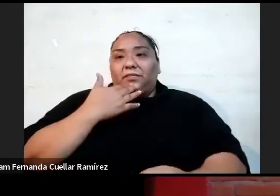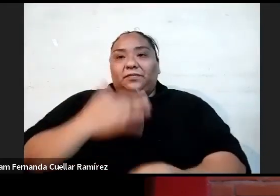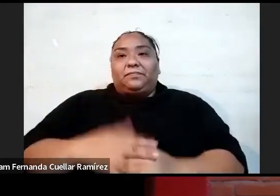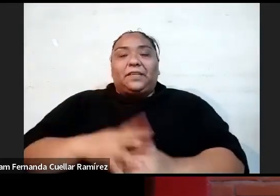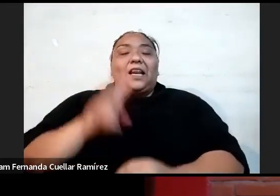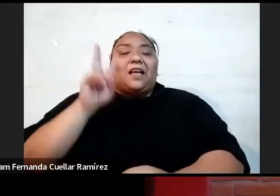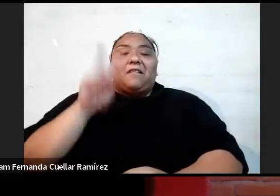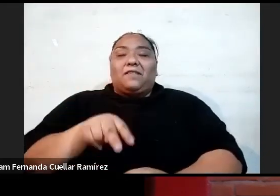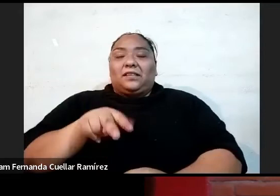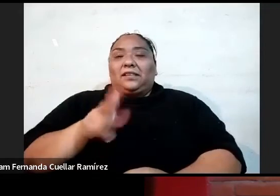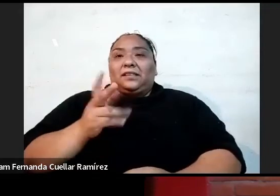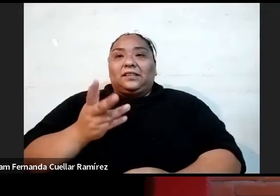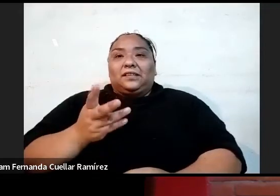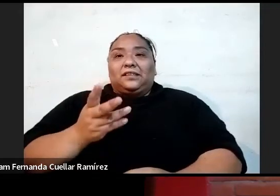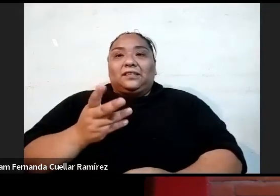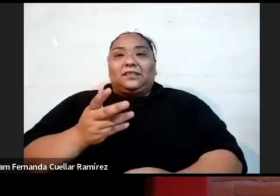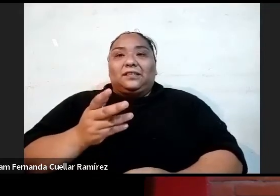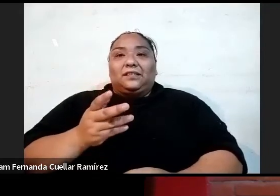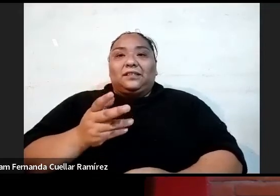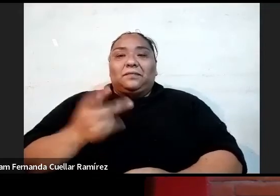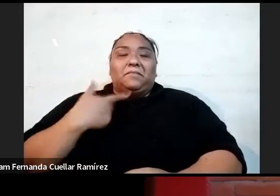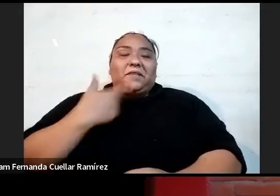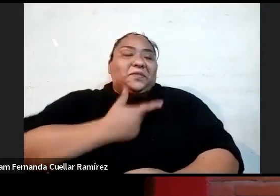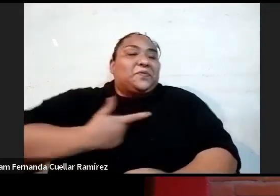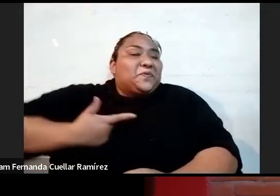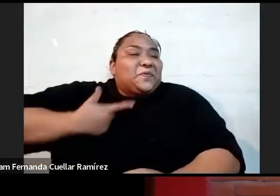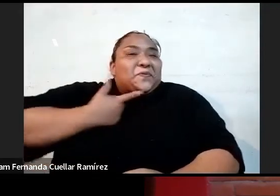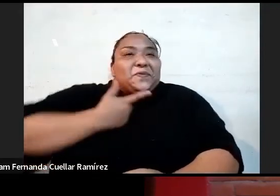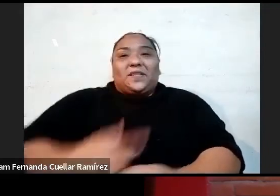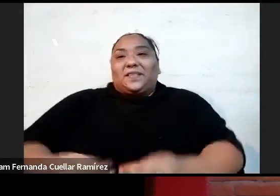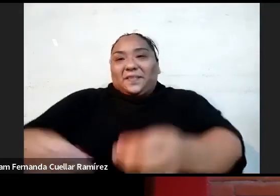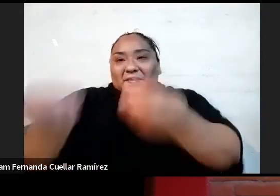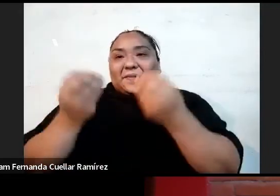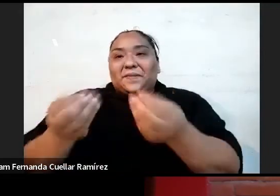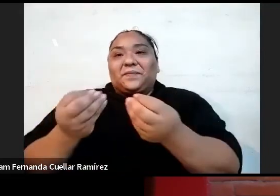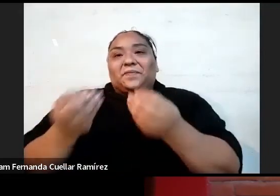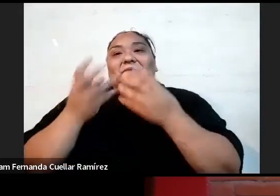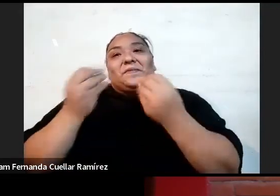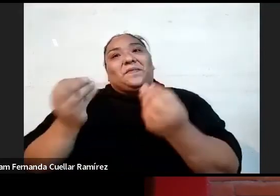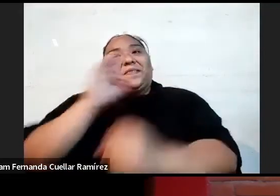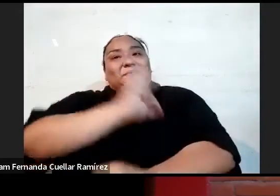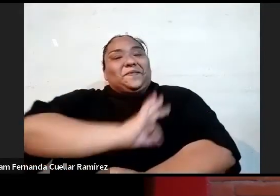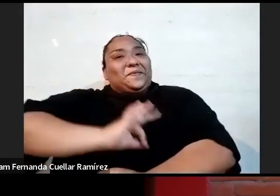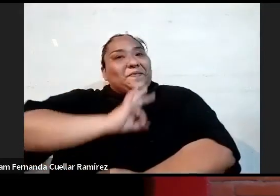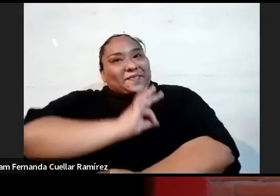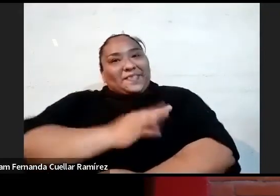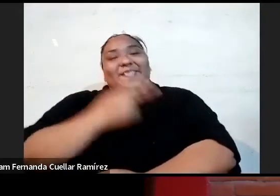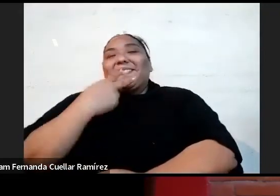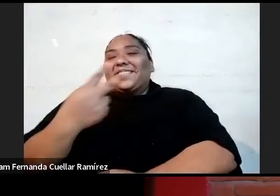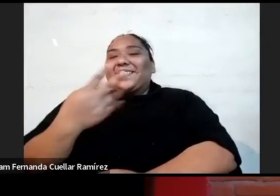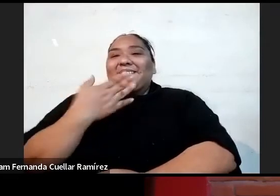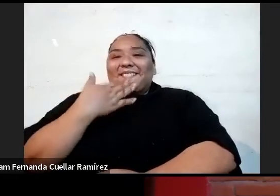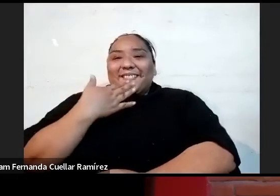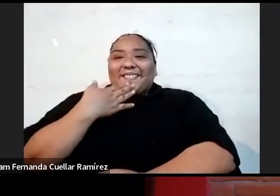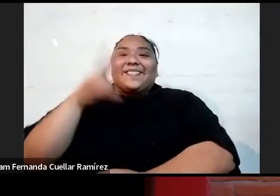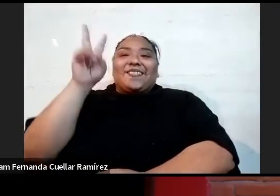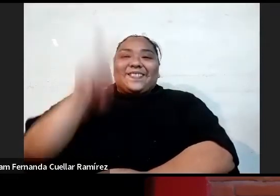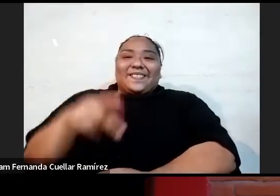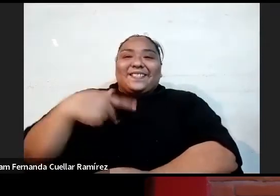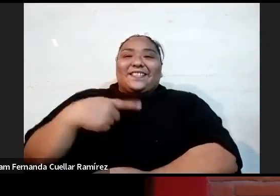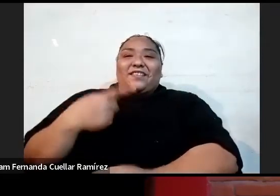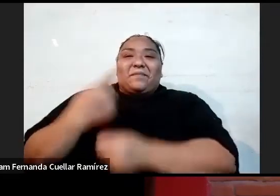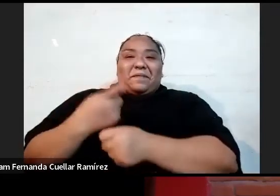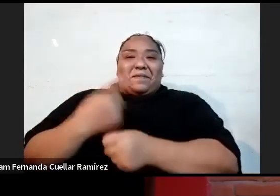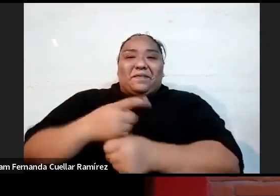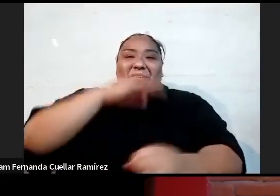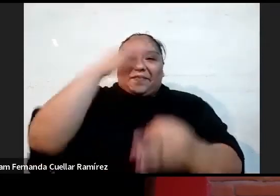impresiona, me fascina además, y pues muchísimas felicidades también, ¿no? Primero, bueno, por la final